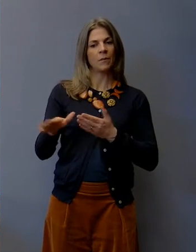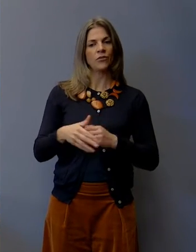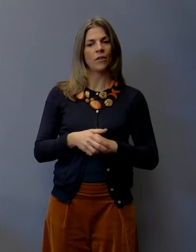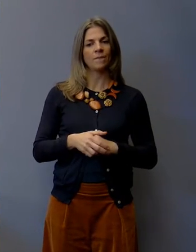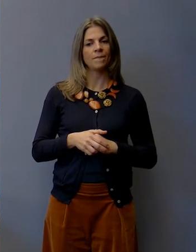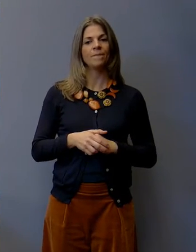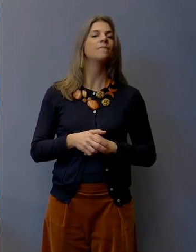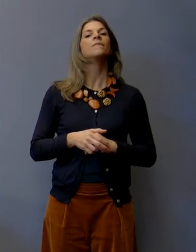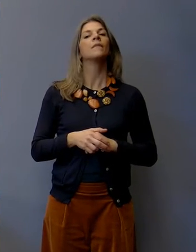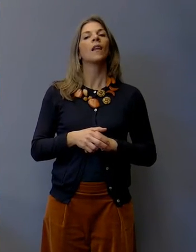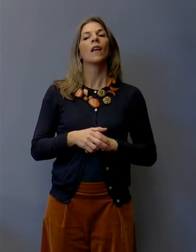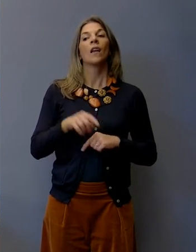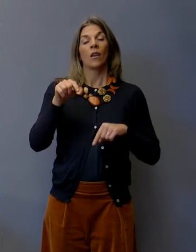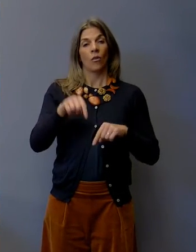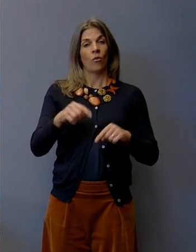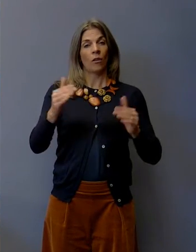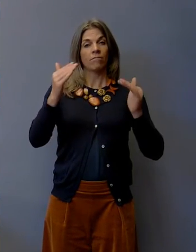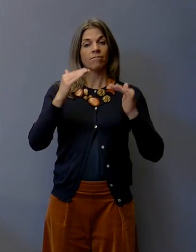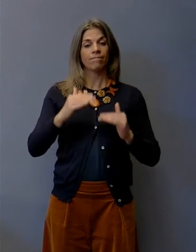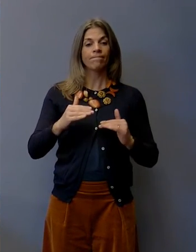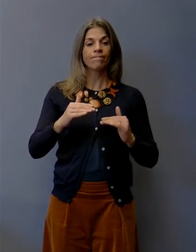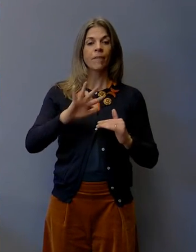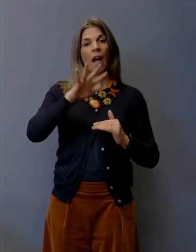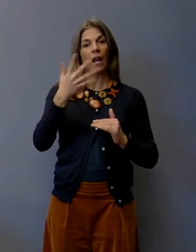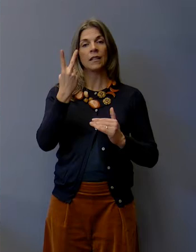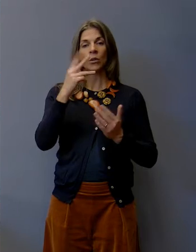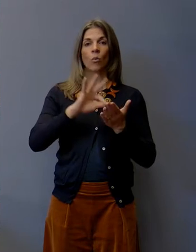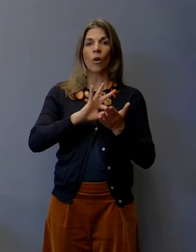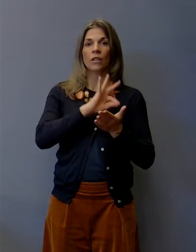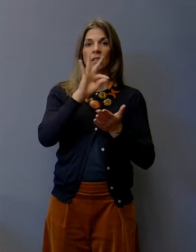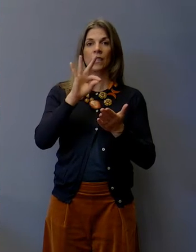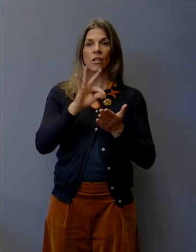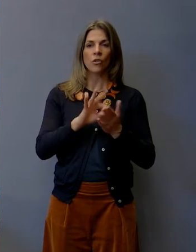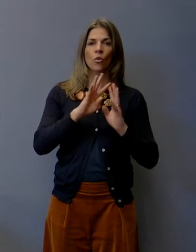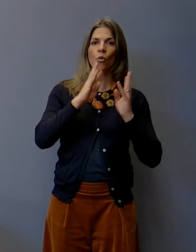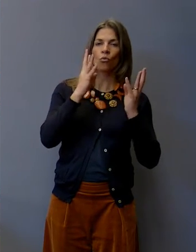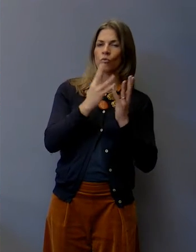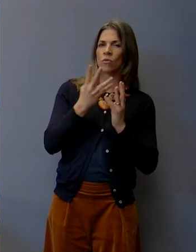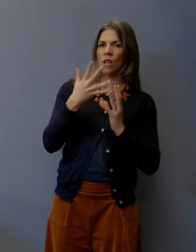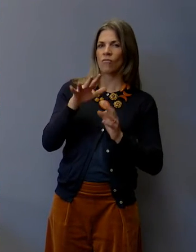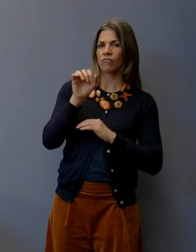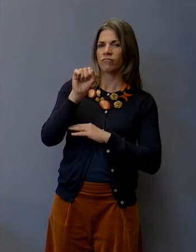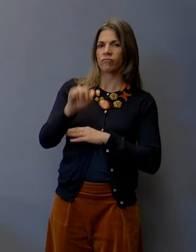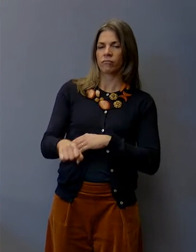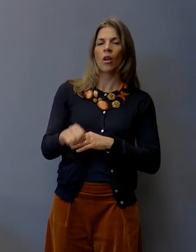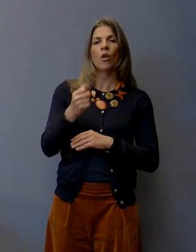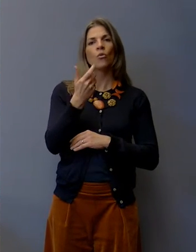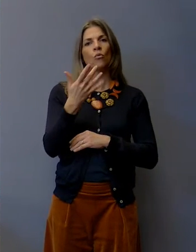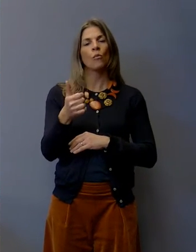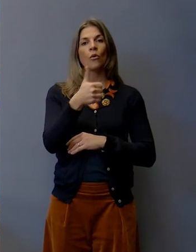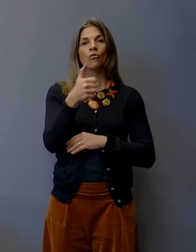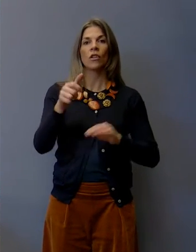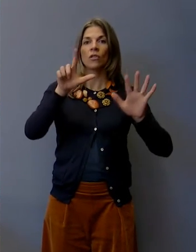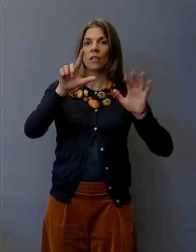votazione altri due ordini del giorno con parere contrario della giunta i numeri 172 e